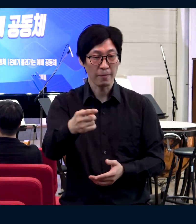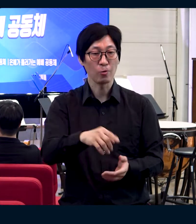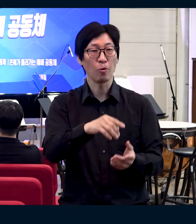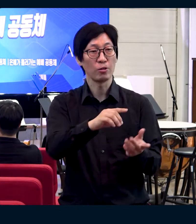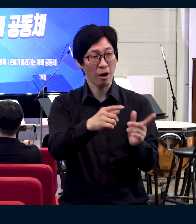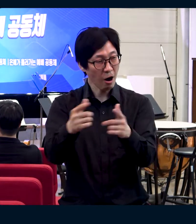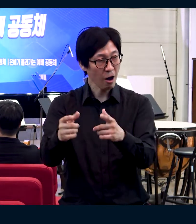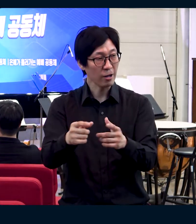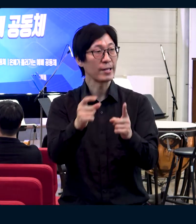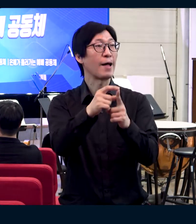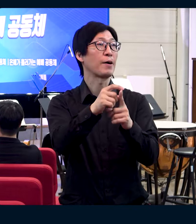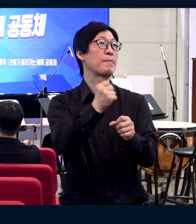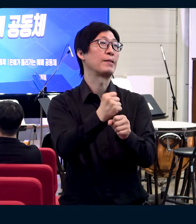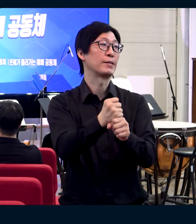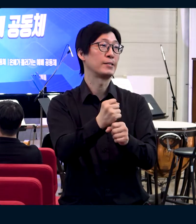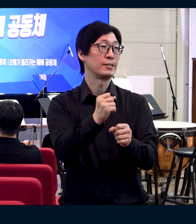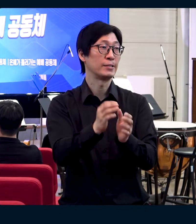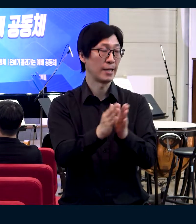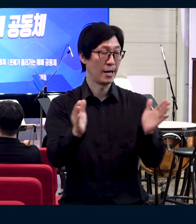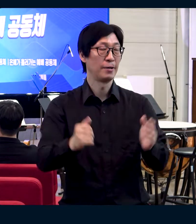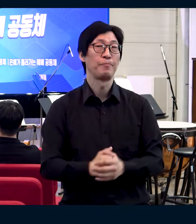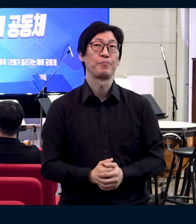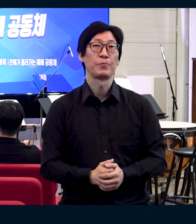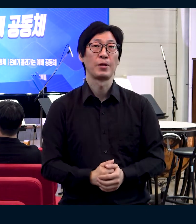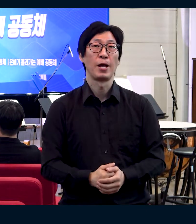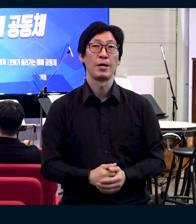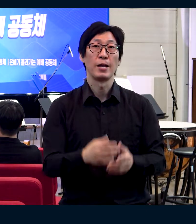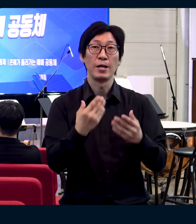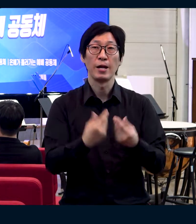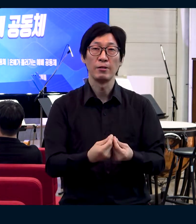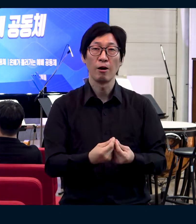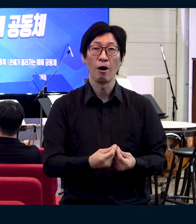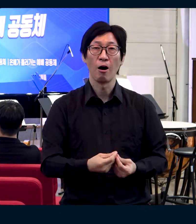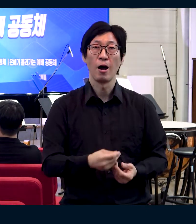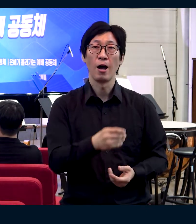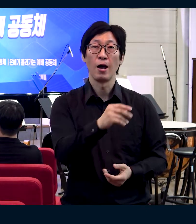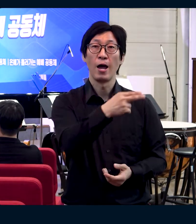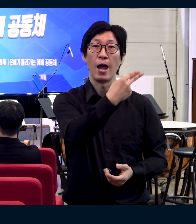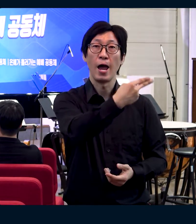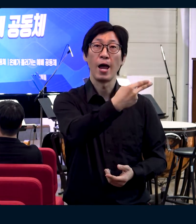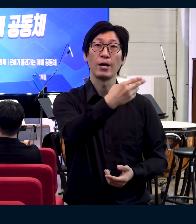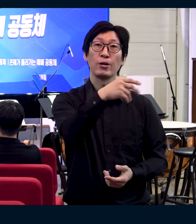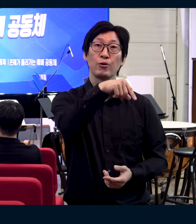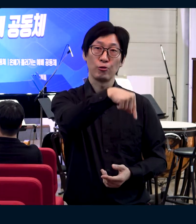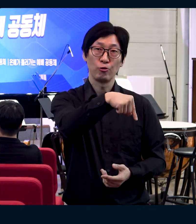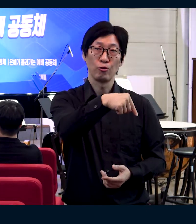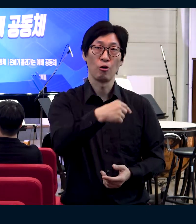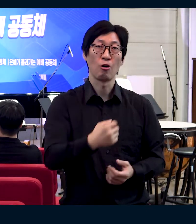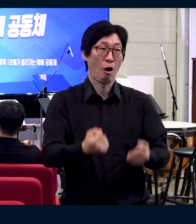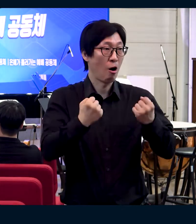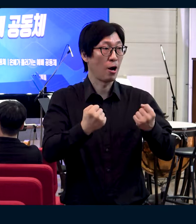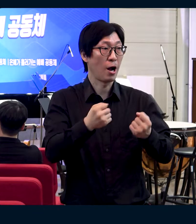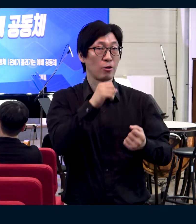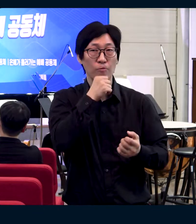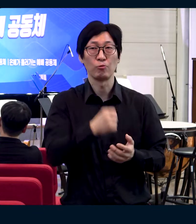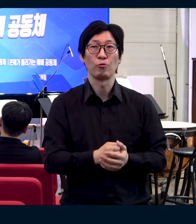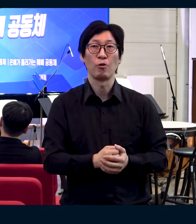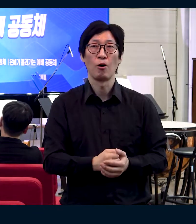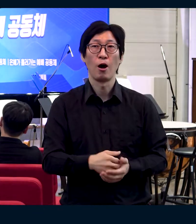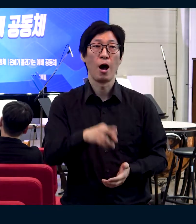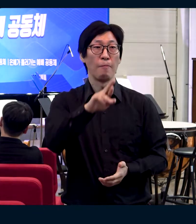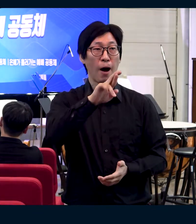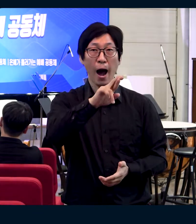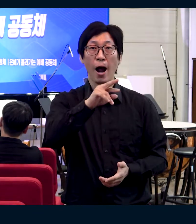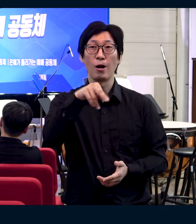말들이 많이 나왔습니다. 예를 들면 뭐 HQ라는 말도 나왔죠. 건강 지수입니다. RQ,